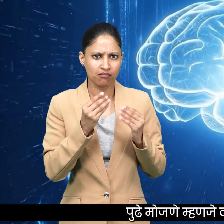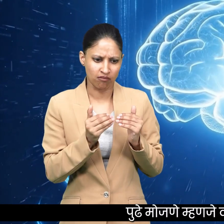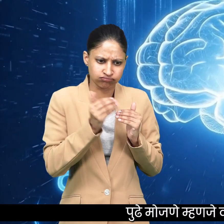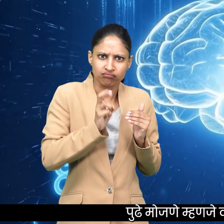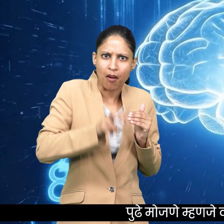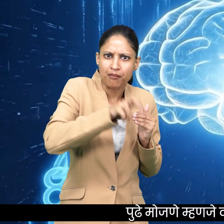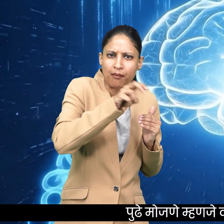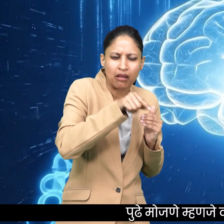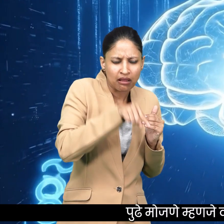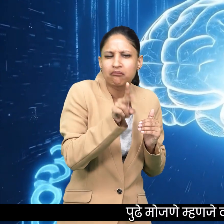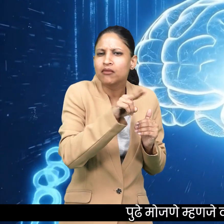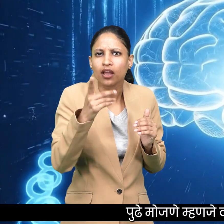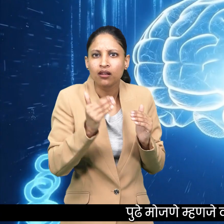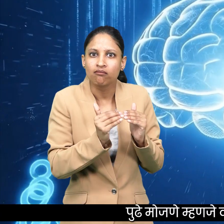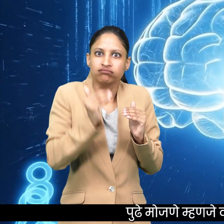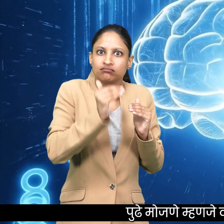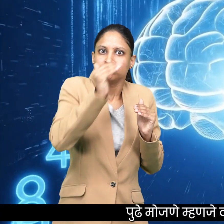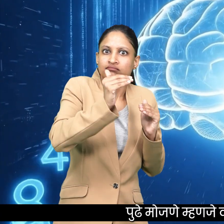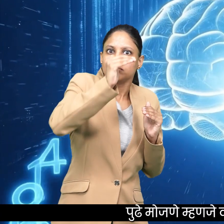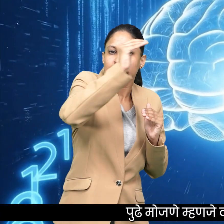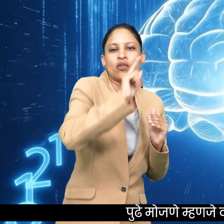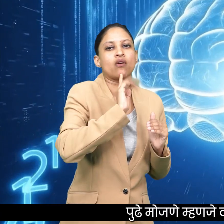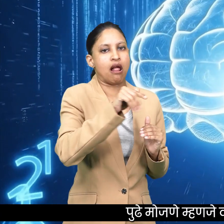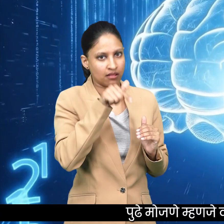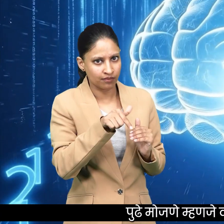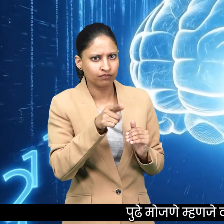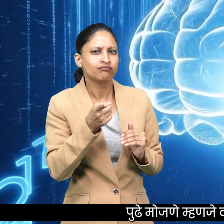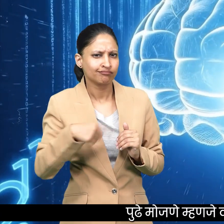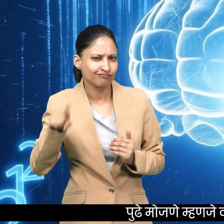पुढे मोजणे म्हणजे वर जाणे, जसे चढत्या क्रमाने.